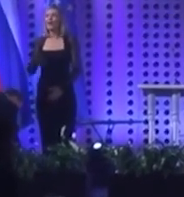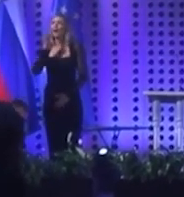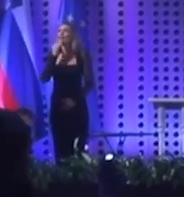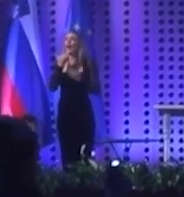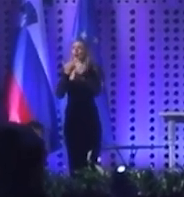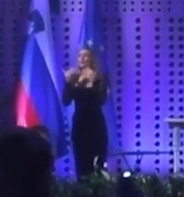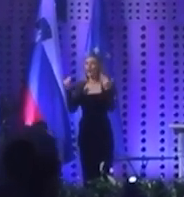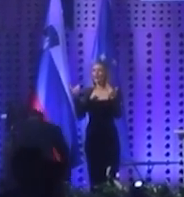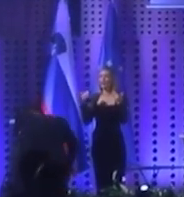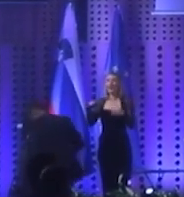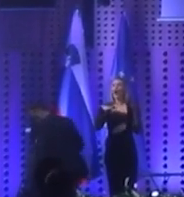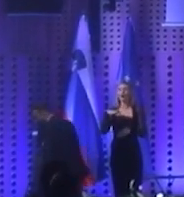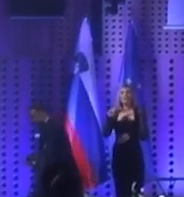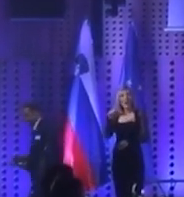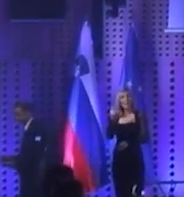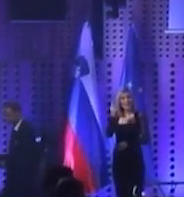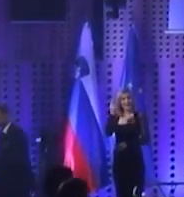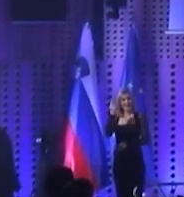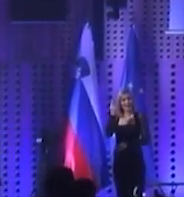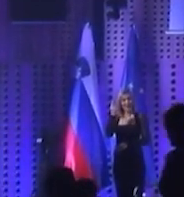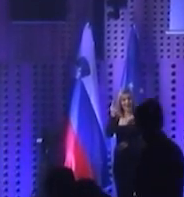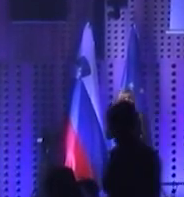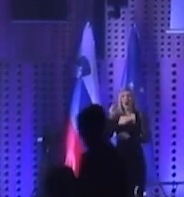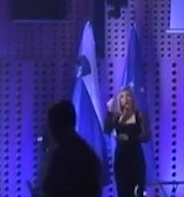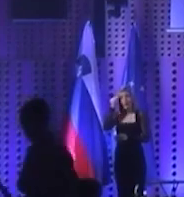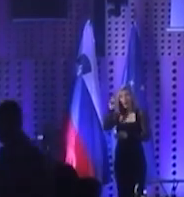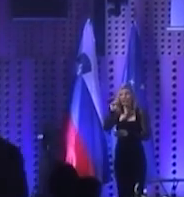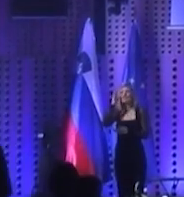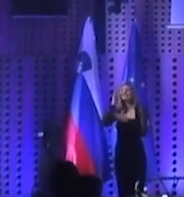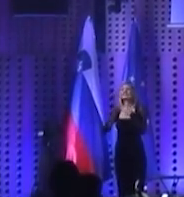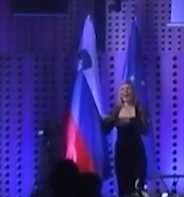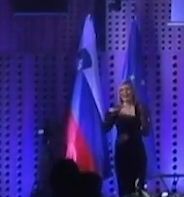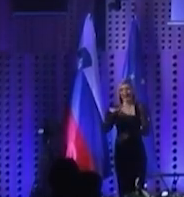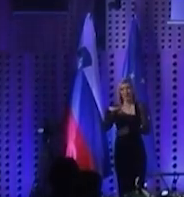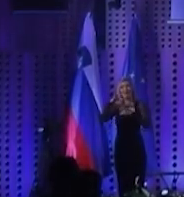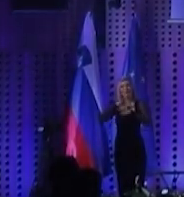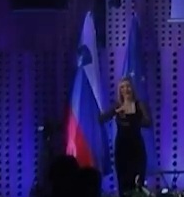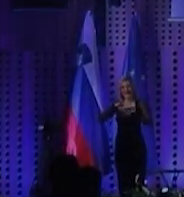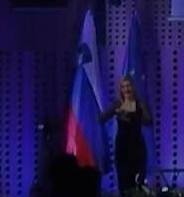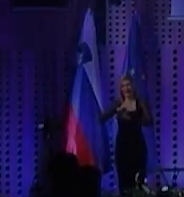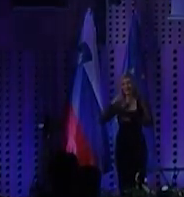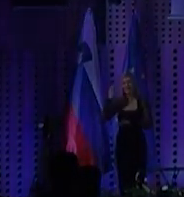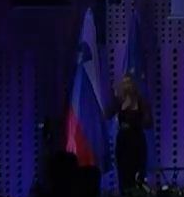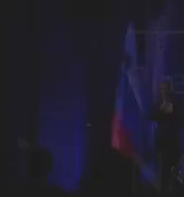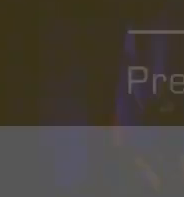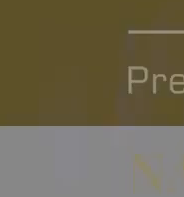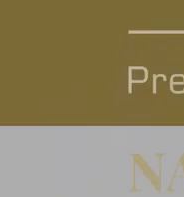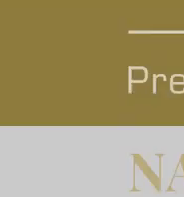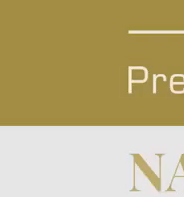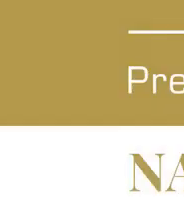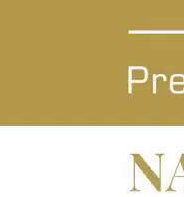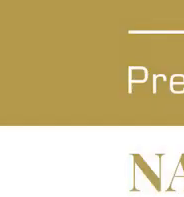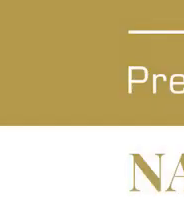Najlepša hvala, gospa prva, pa seveda vsaj jaz upam, da tudi ne zadnja predsednica Slovenije in srečno tudi.